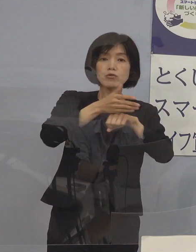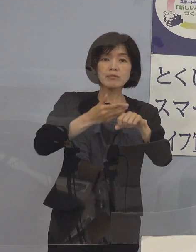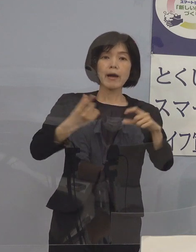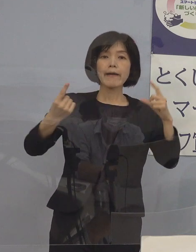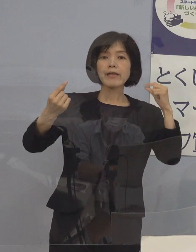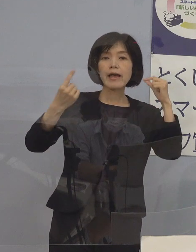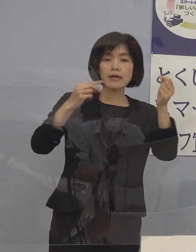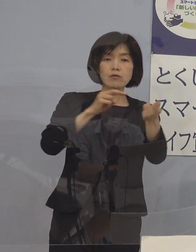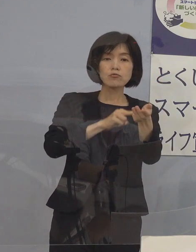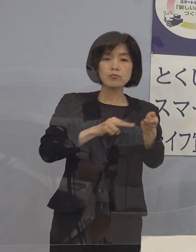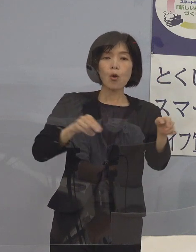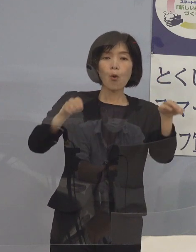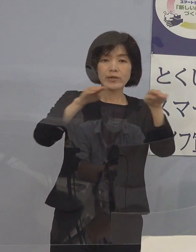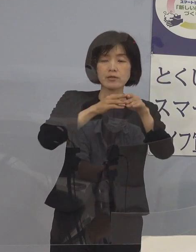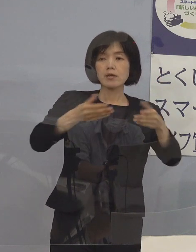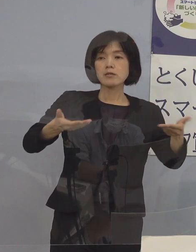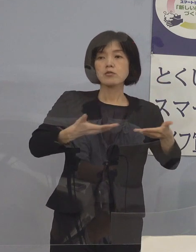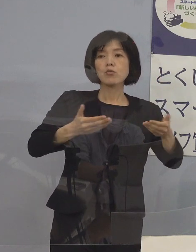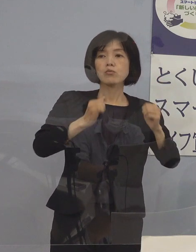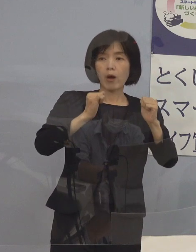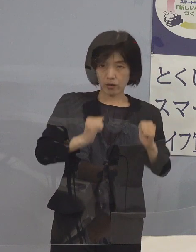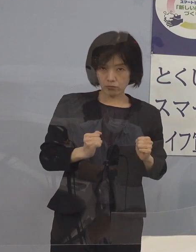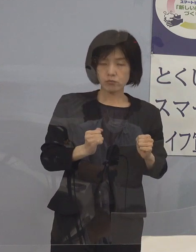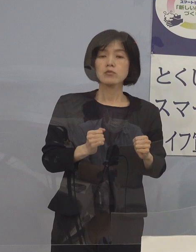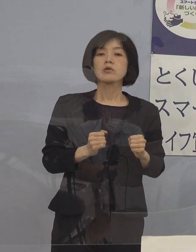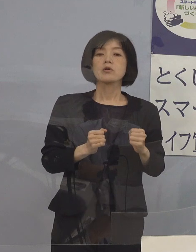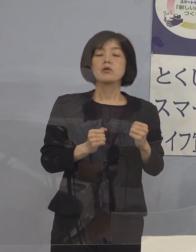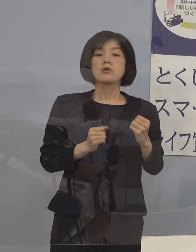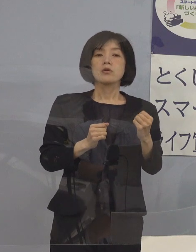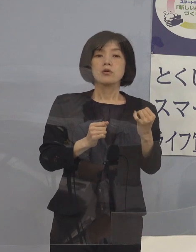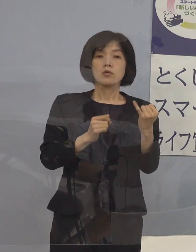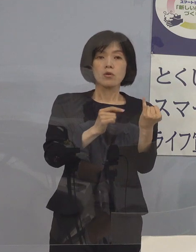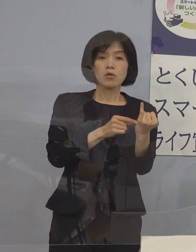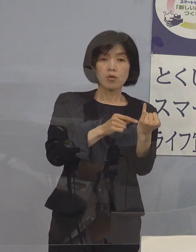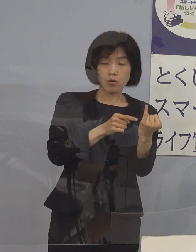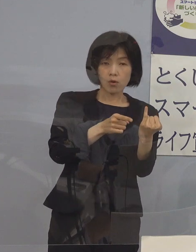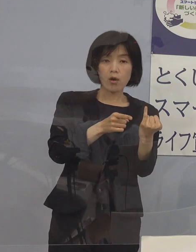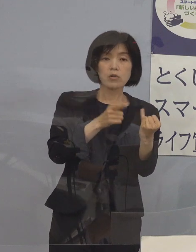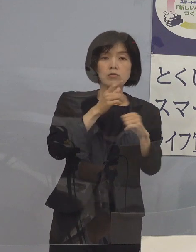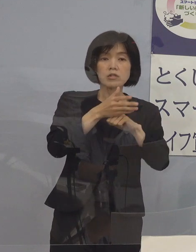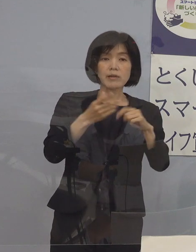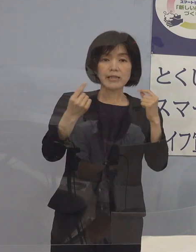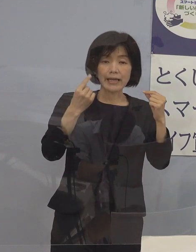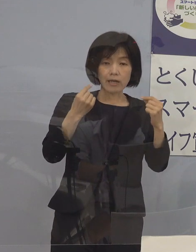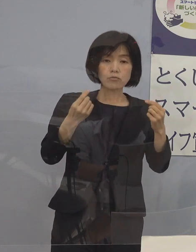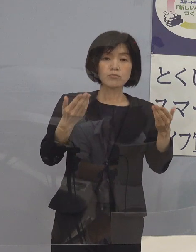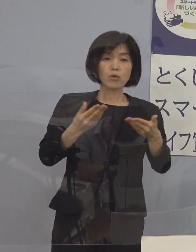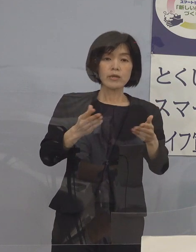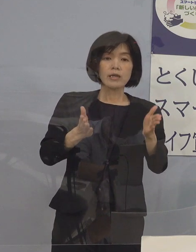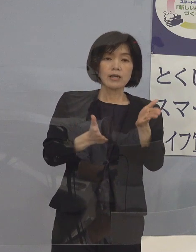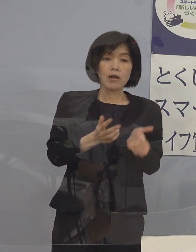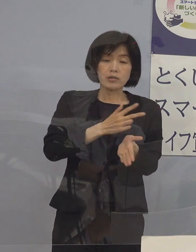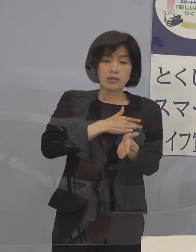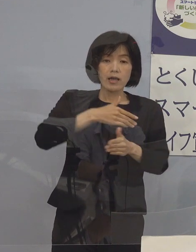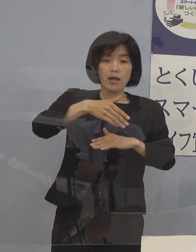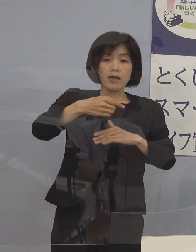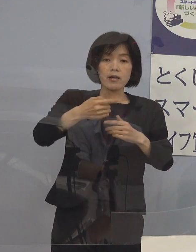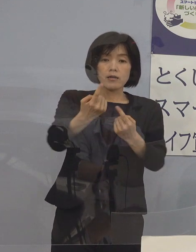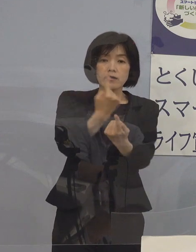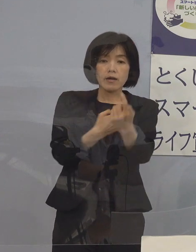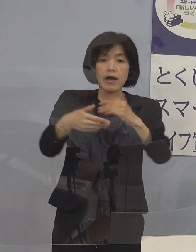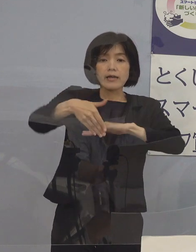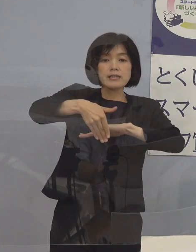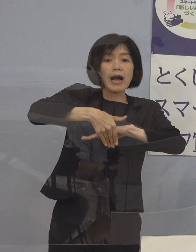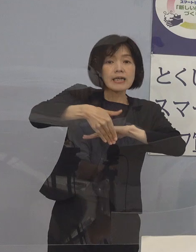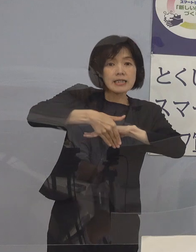院です。 でこの方は徳島大学病院でですね、看護師ということで、外来の看護師です、それとも入